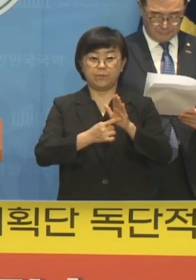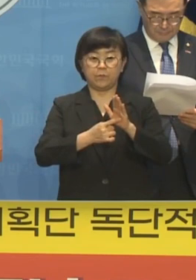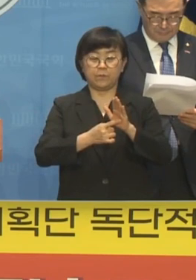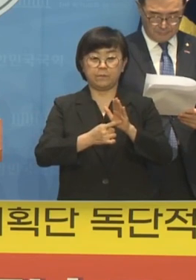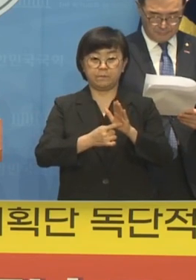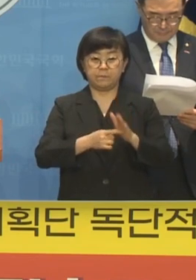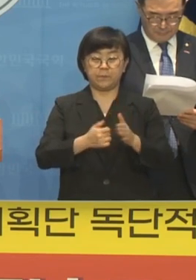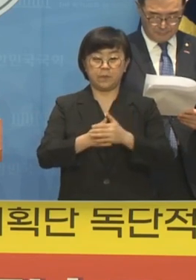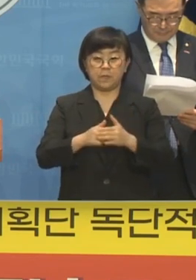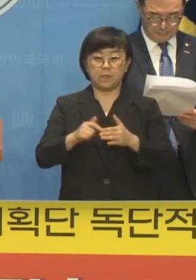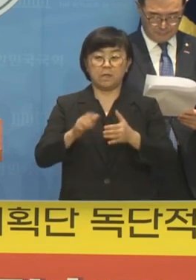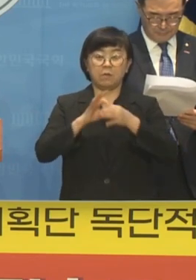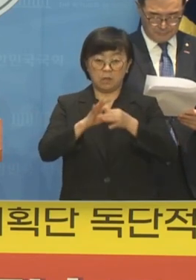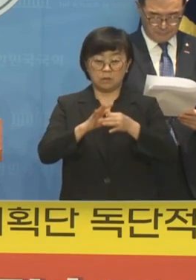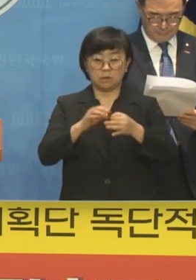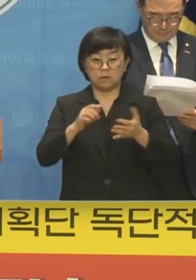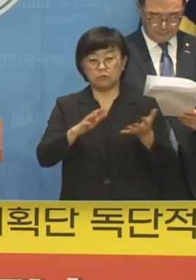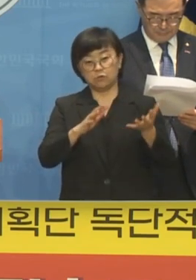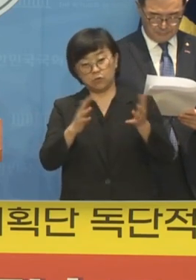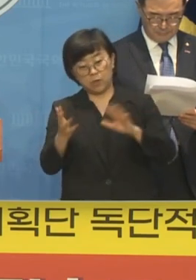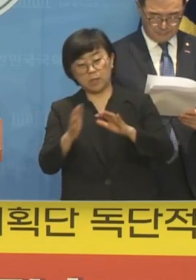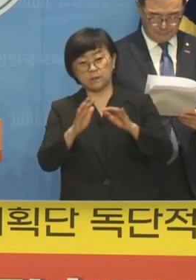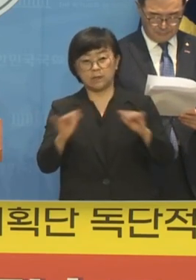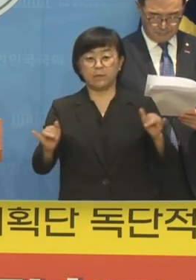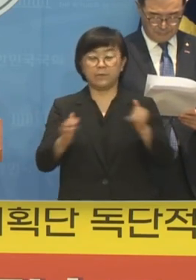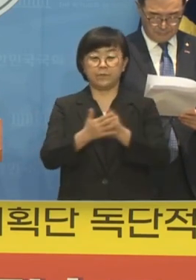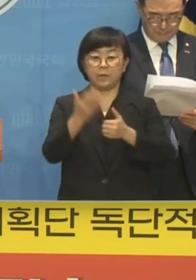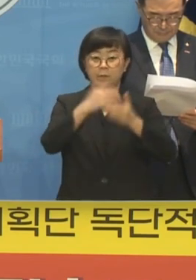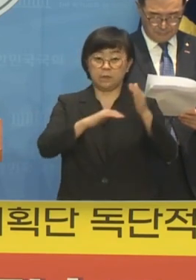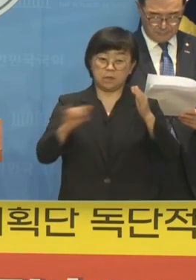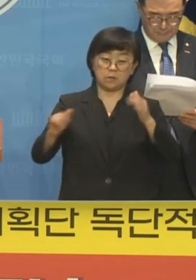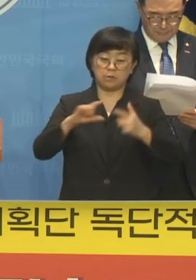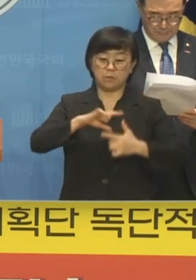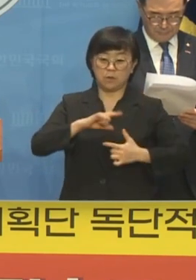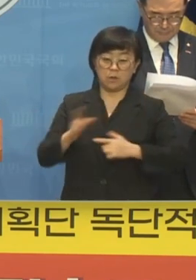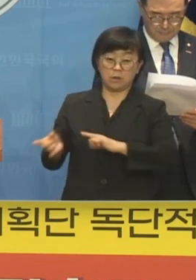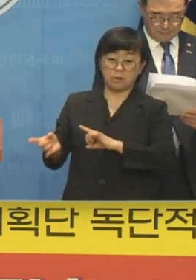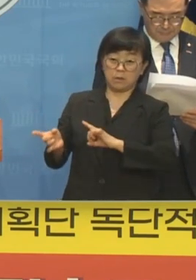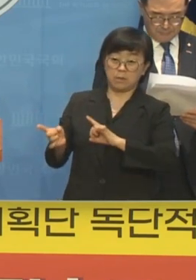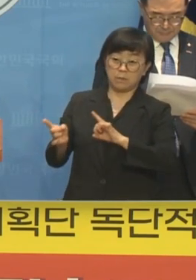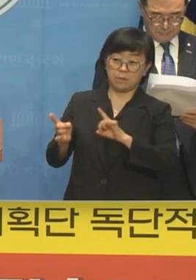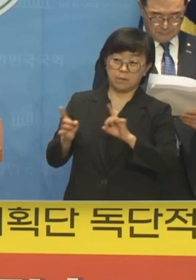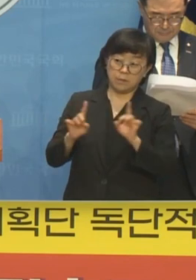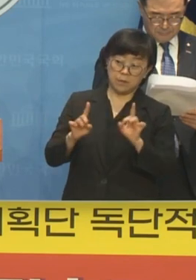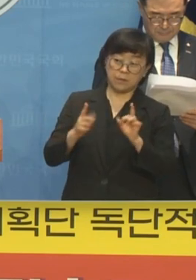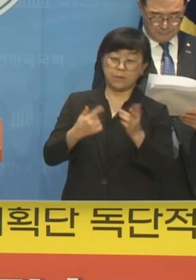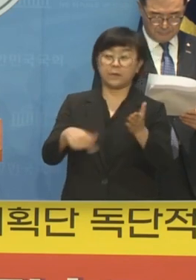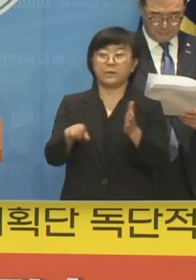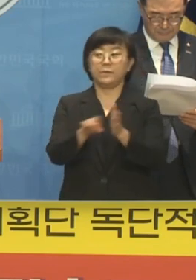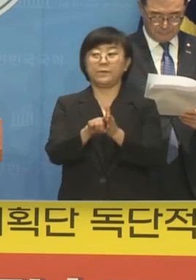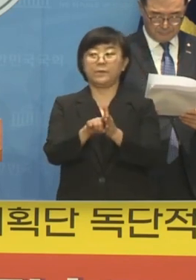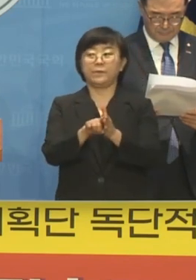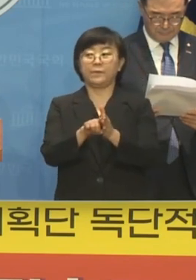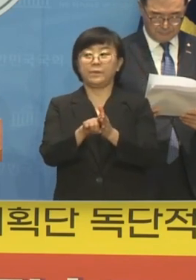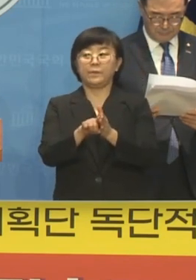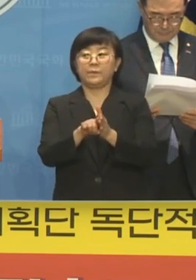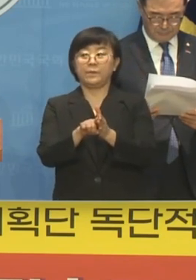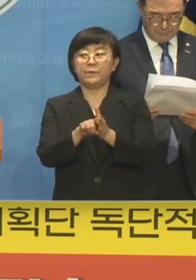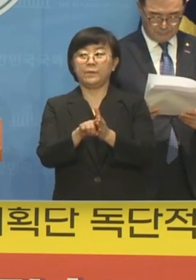하고 관련된 희생자와 그 유족의 명예를 회복시켜